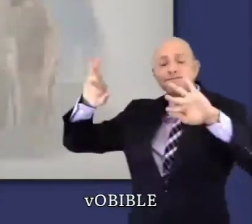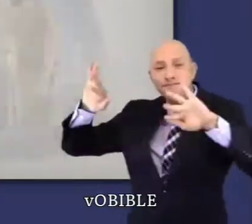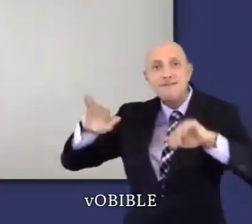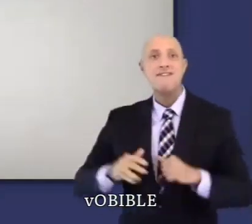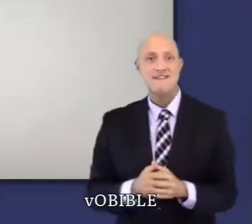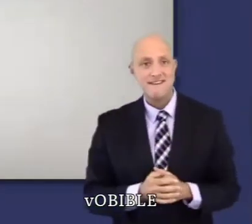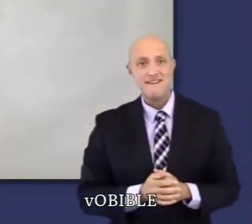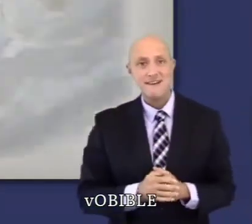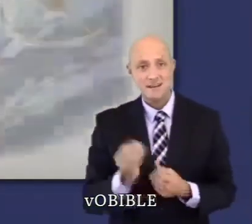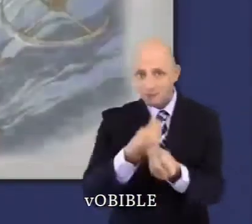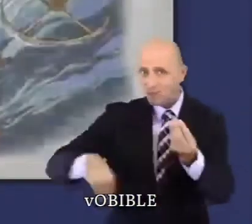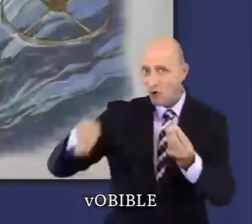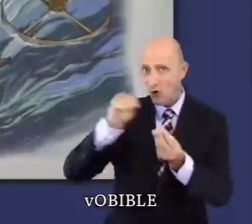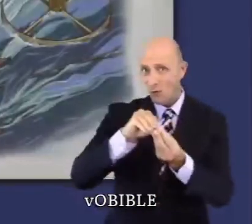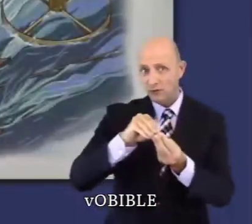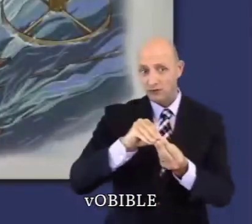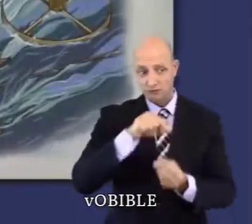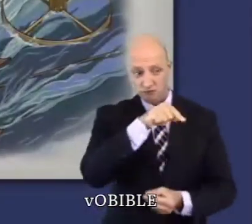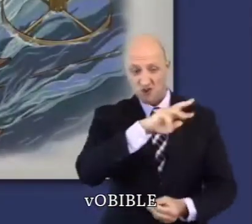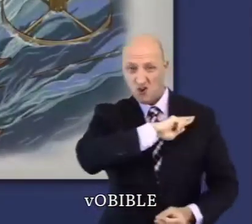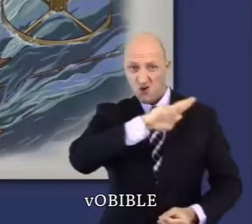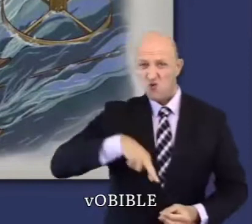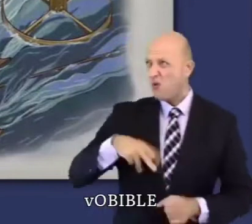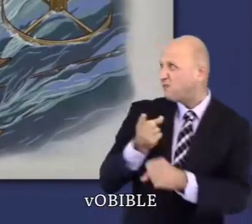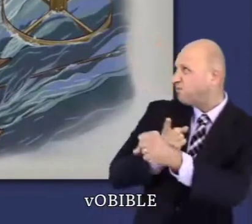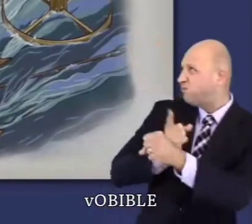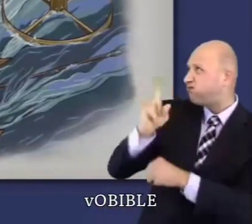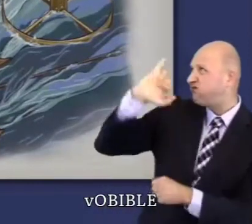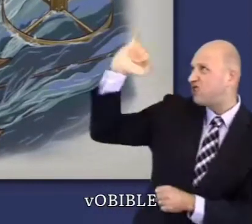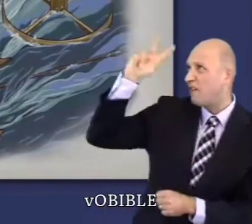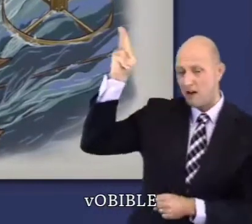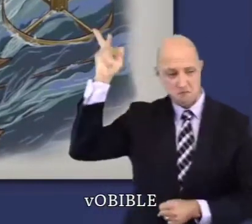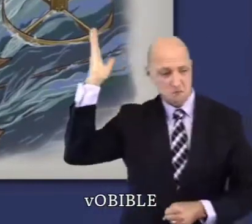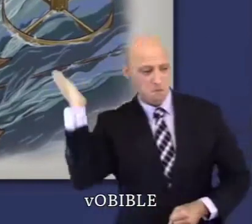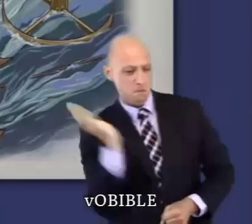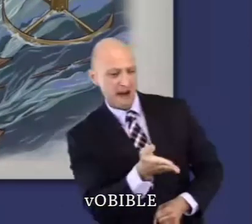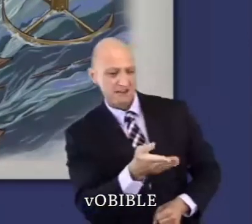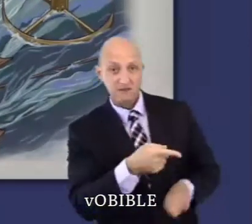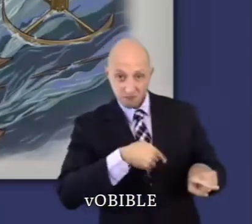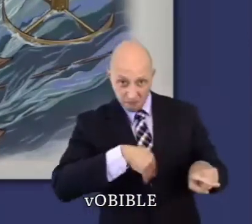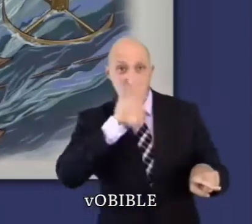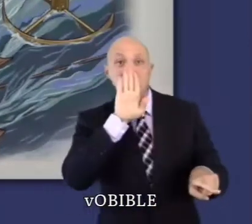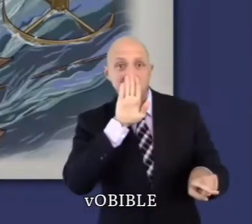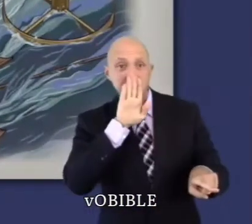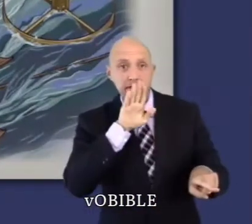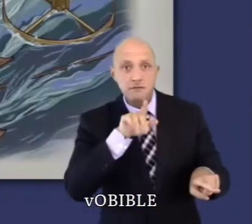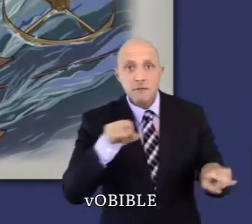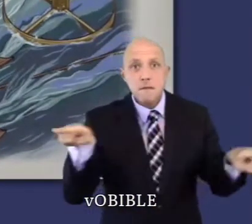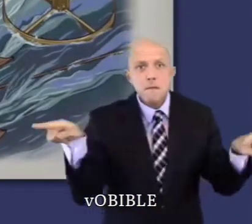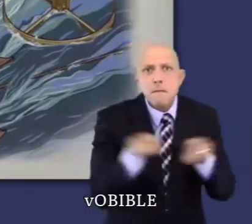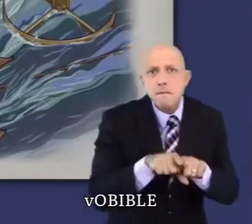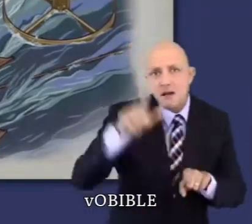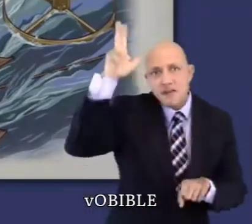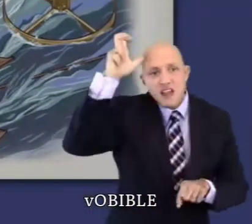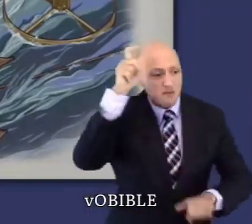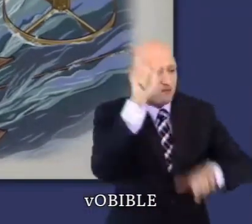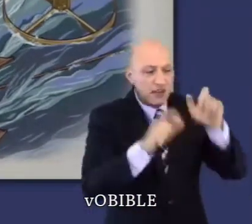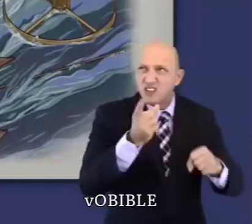mer Rouge. Plus important encore, la fin humiliante de Pharaon sert d'avertissement à tous ceux qui s'opposent à